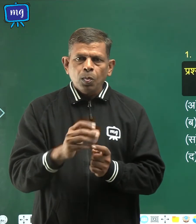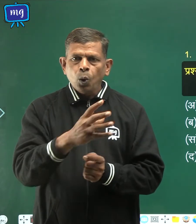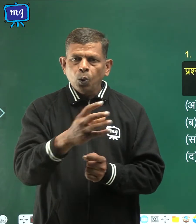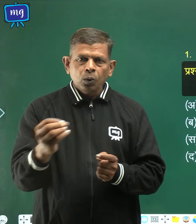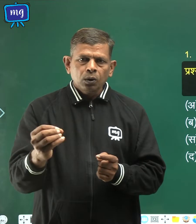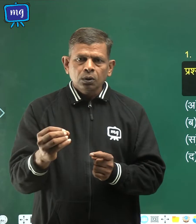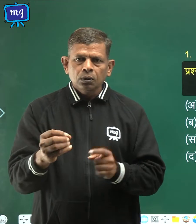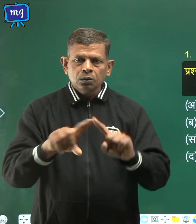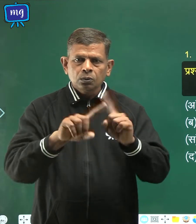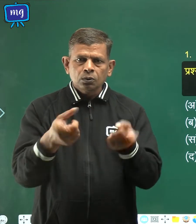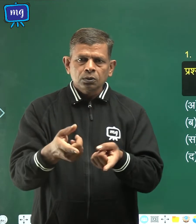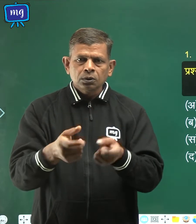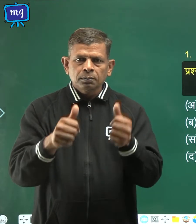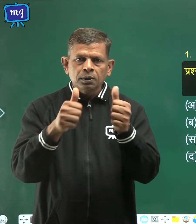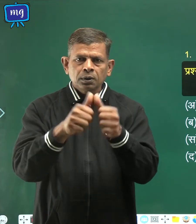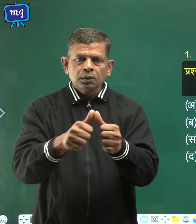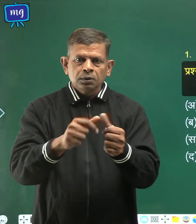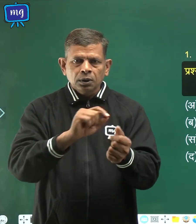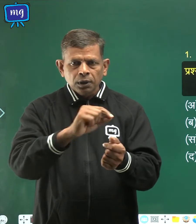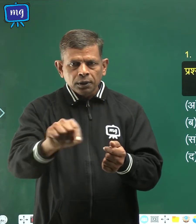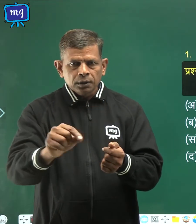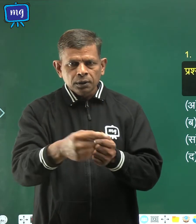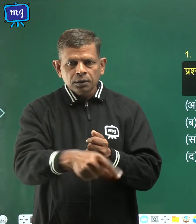और कोष्ठक में उत्तर लिखना है।